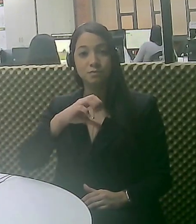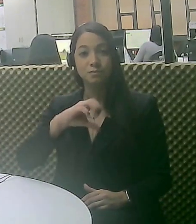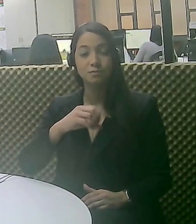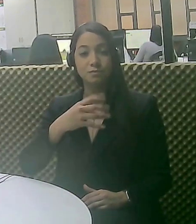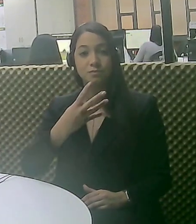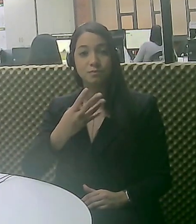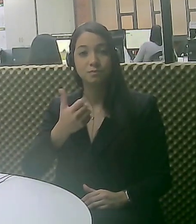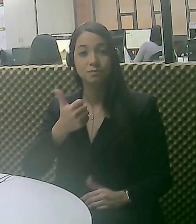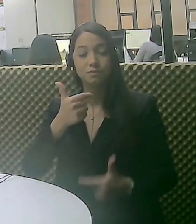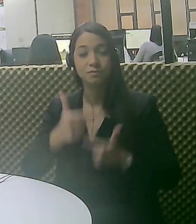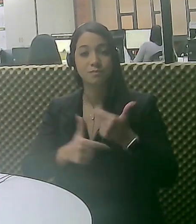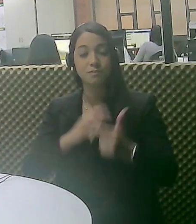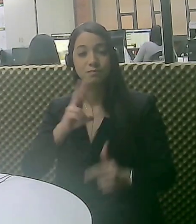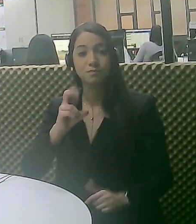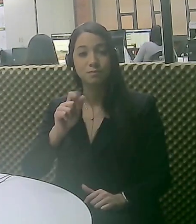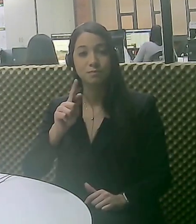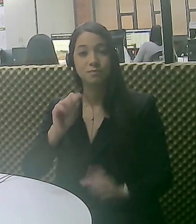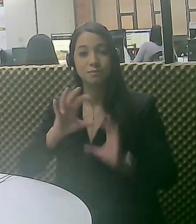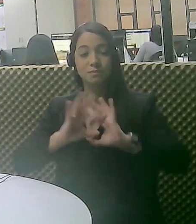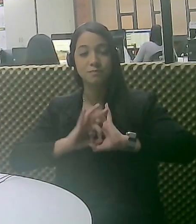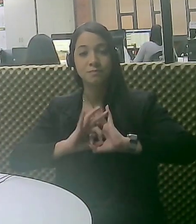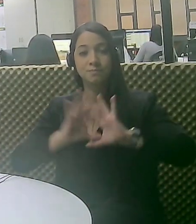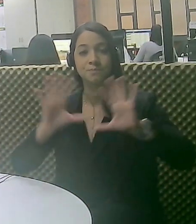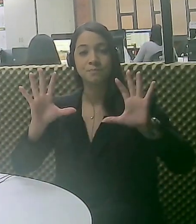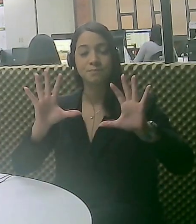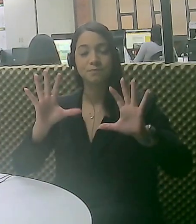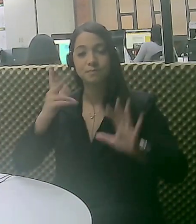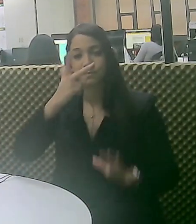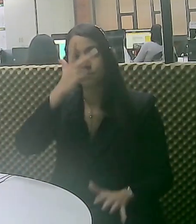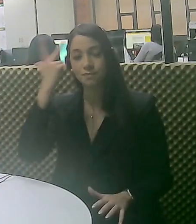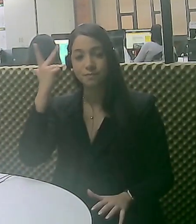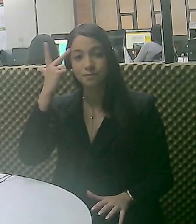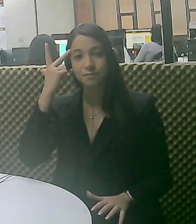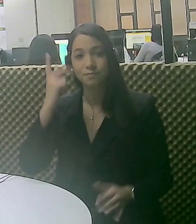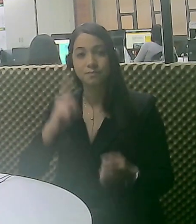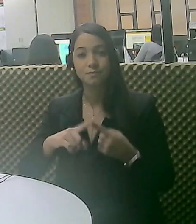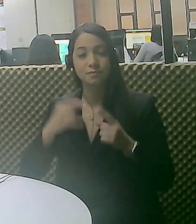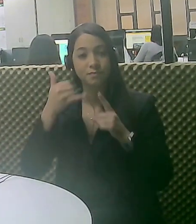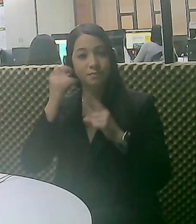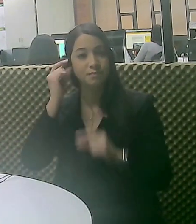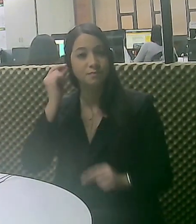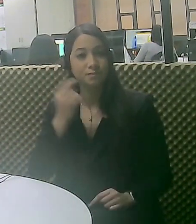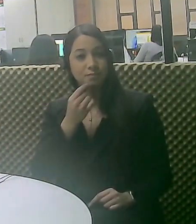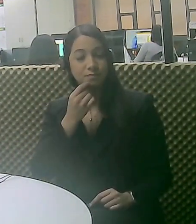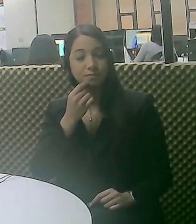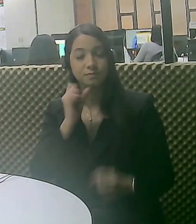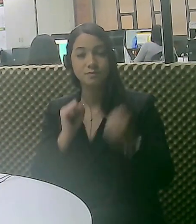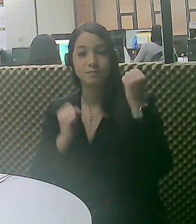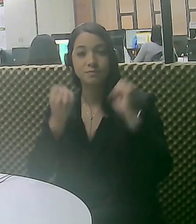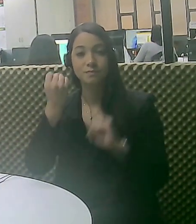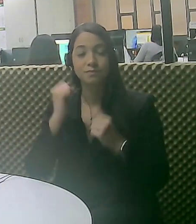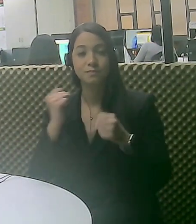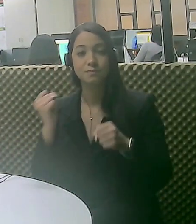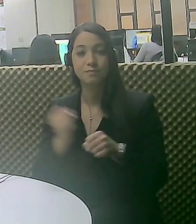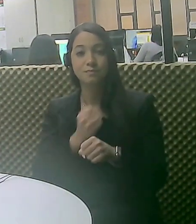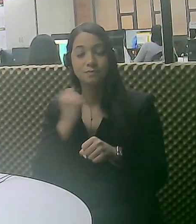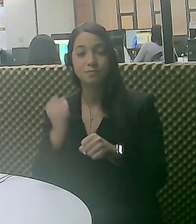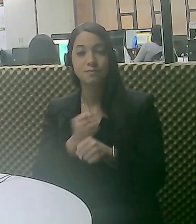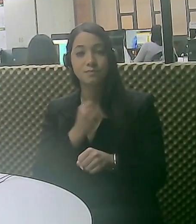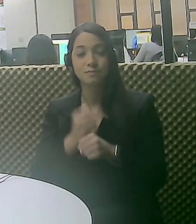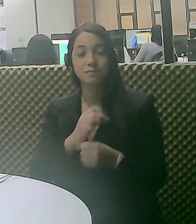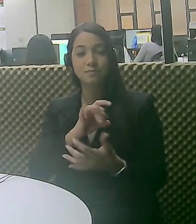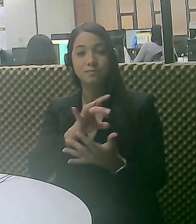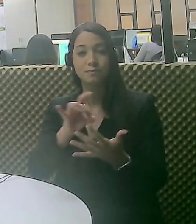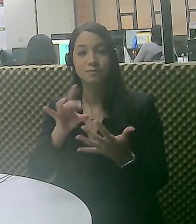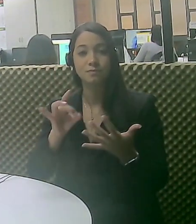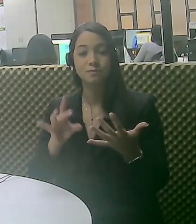2.941 postos de trabalhos disponíveis a candidatos em setores como telemarketing, indústria, construção civil, dentre